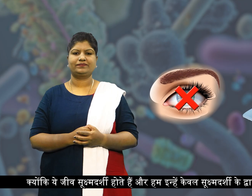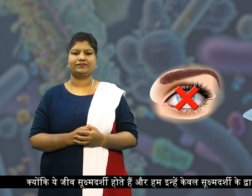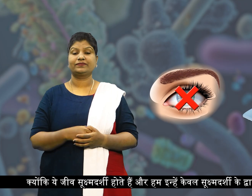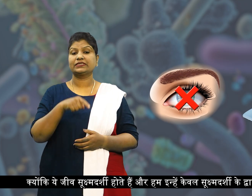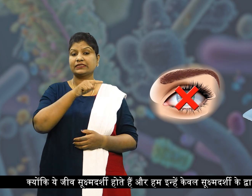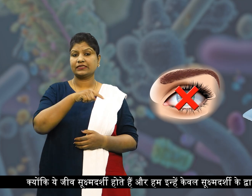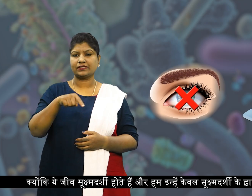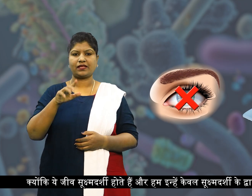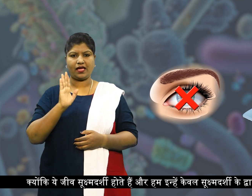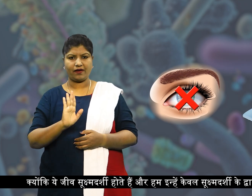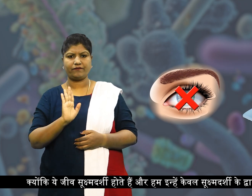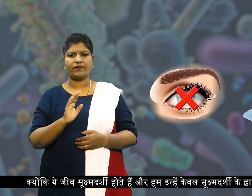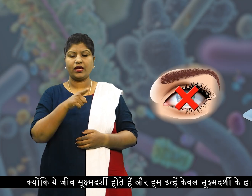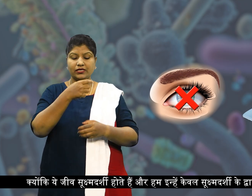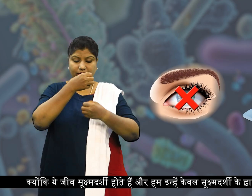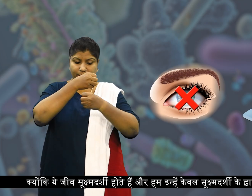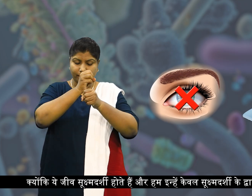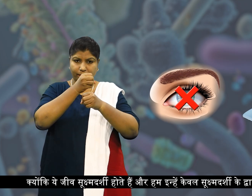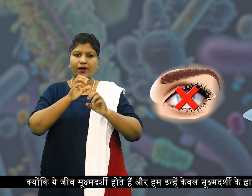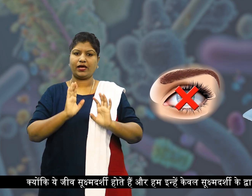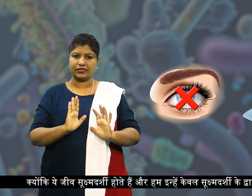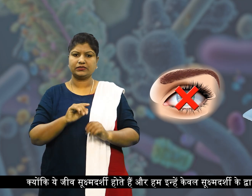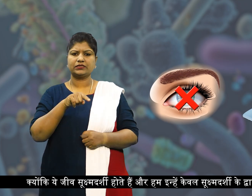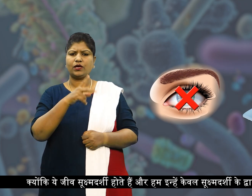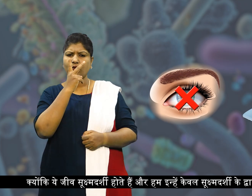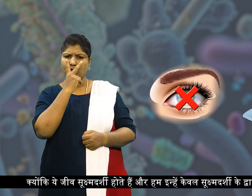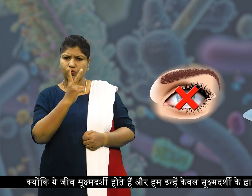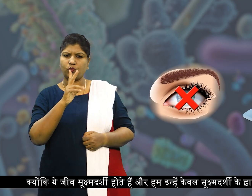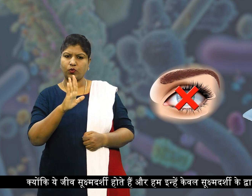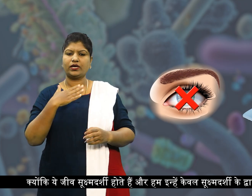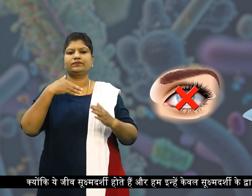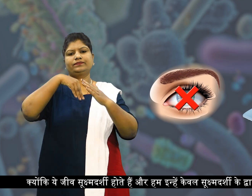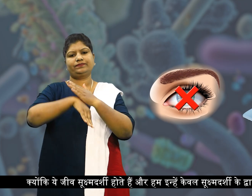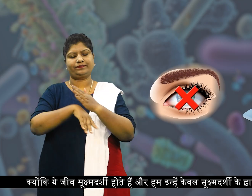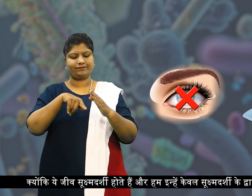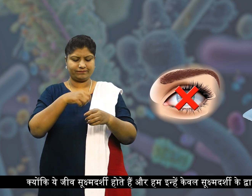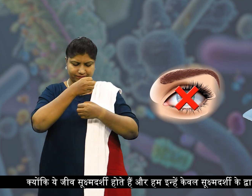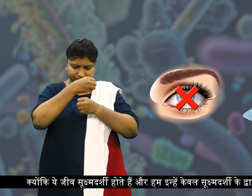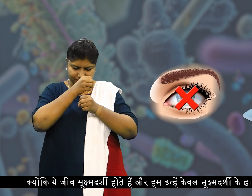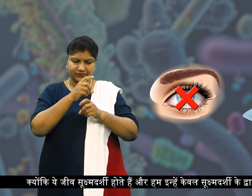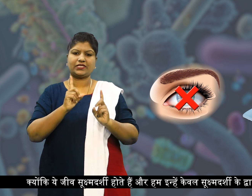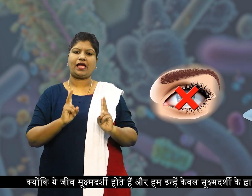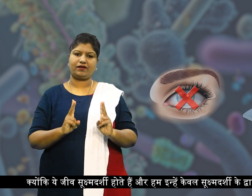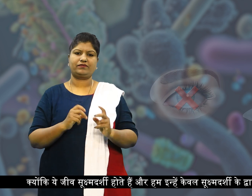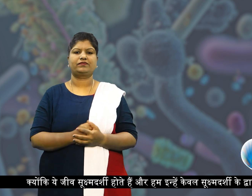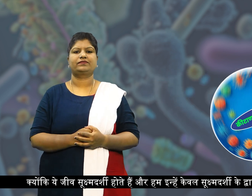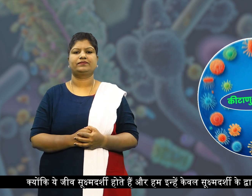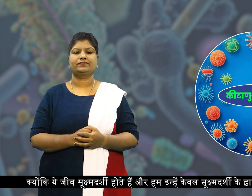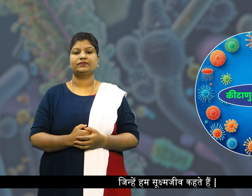क्योंकि ये जीव सूक्ष्मदर्शी होते हैं और हम इन्हें केवल सूक्ष्मदर्शी के द्वारा ही देख पाते हैं,